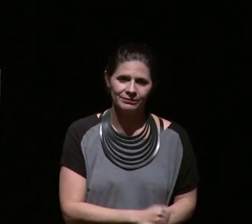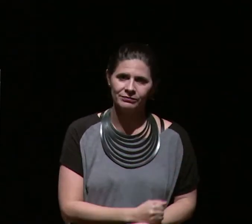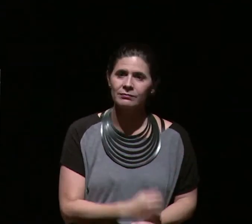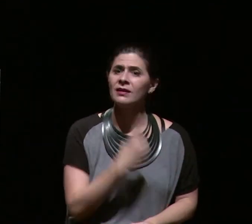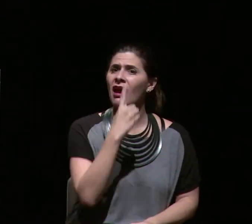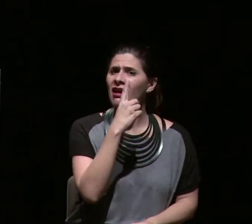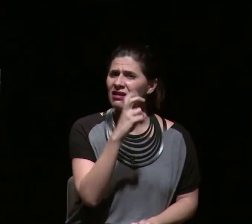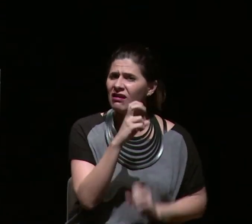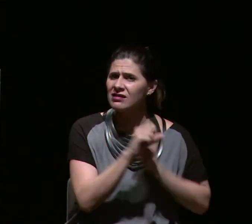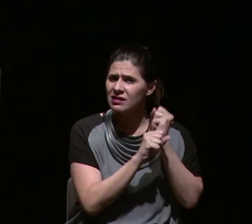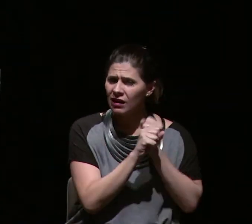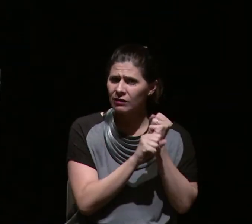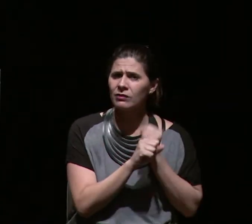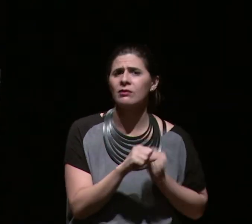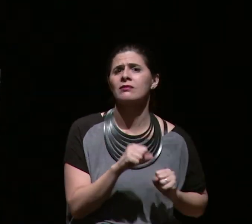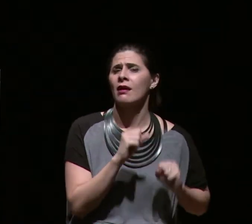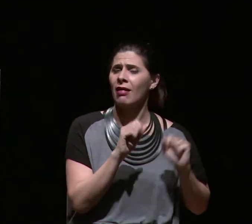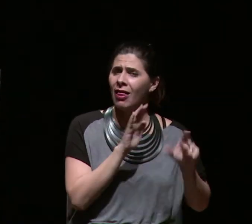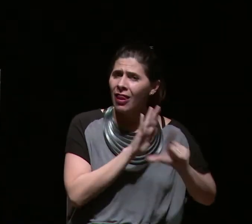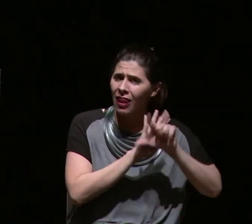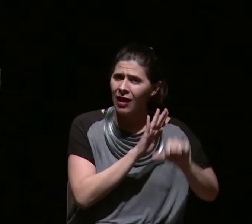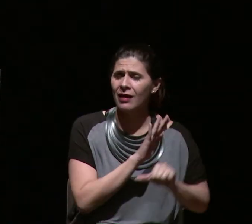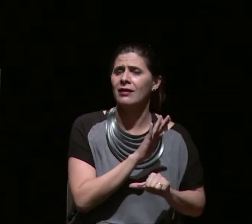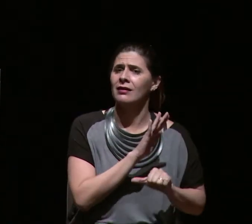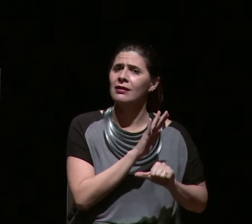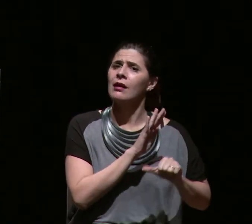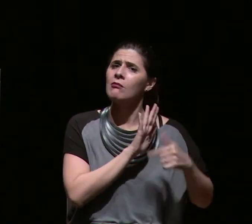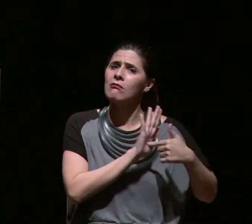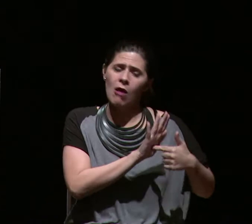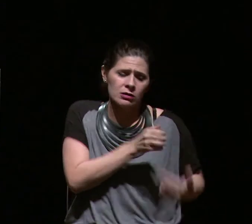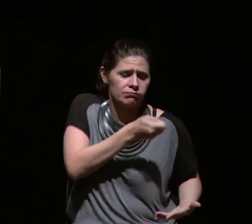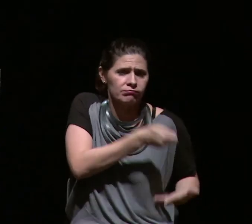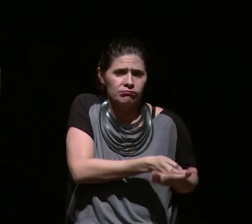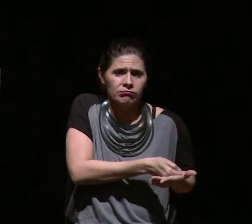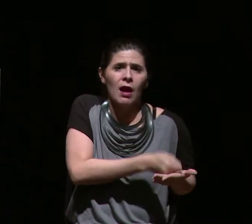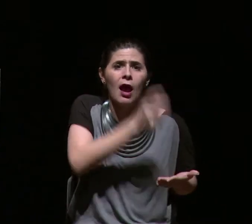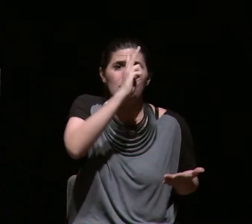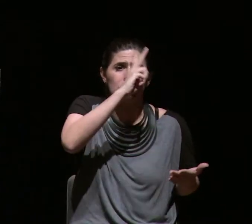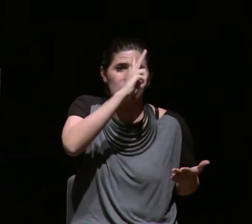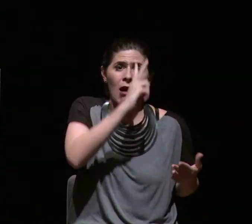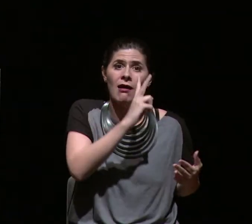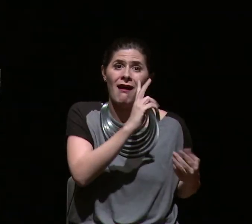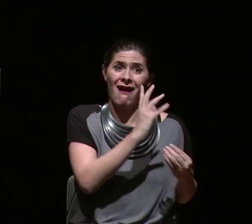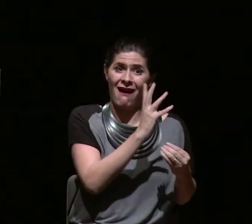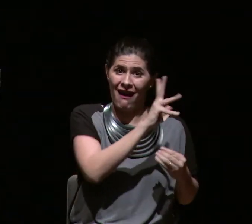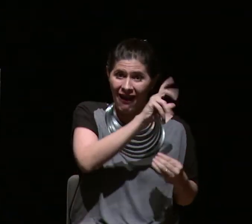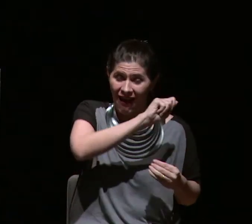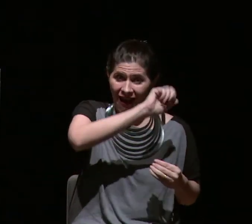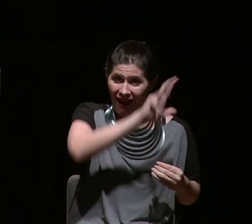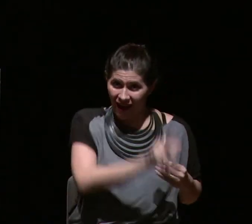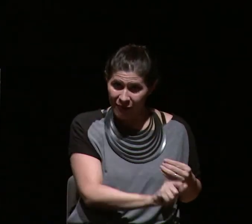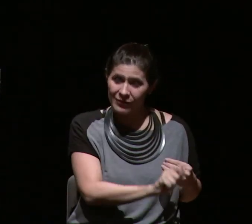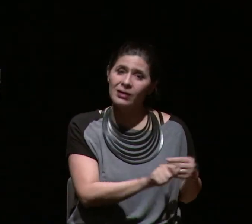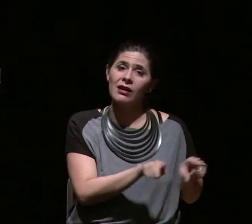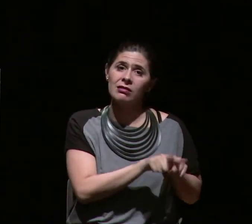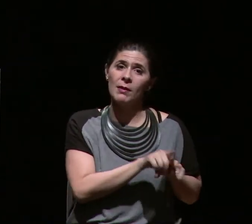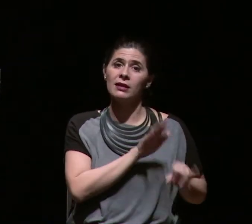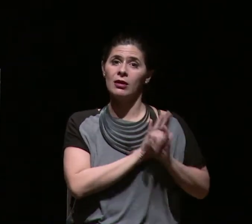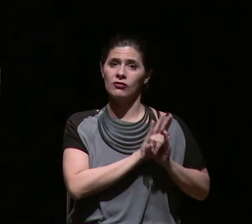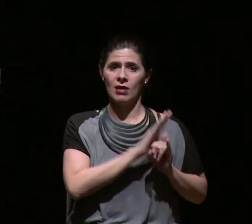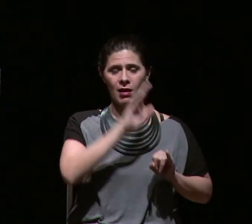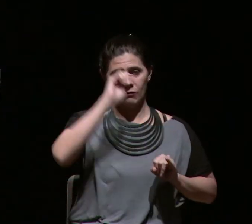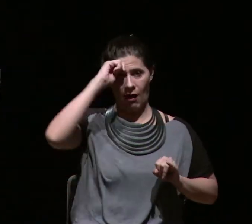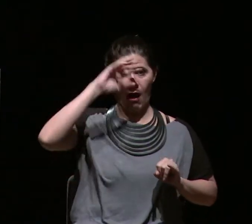que institui a obrigatoriedade do ensino de História da África e das identidades afro-brasileiras. E, como professora de